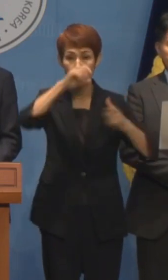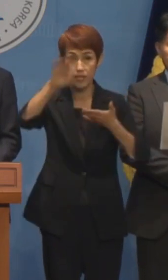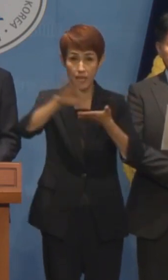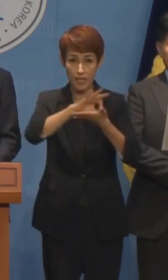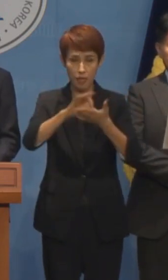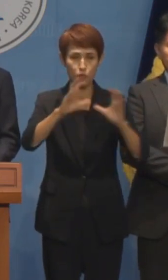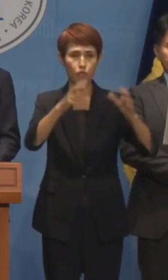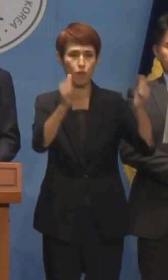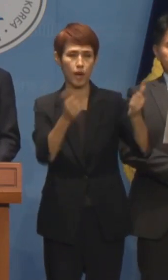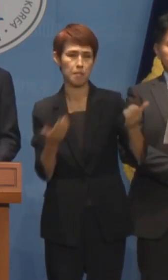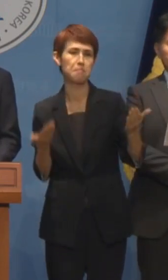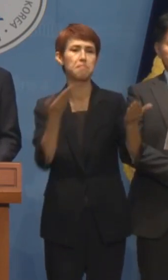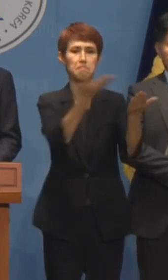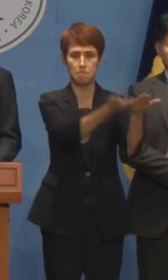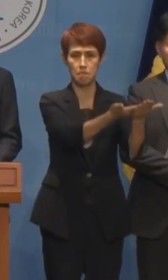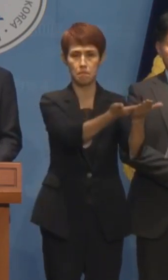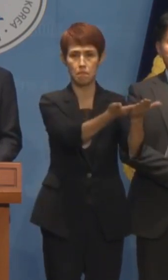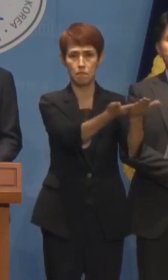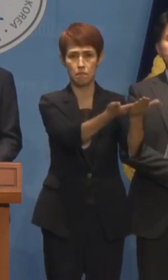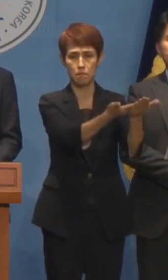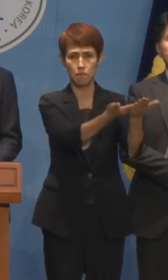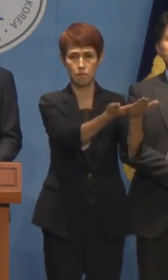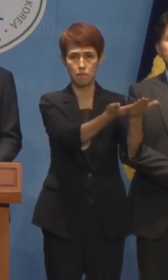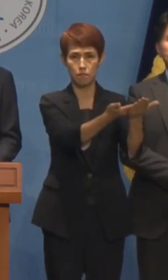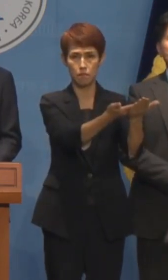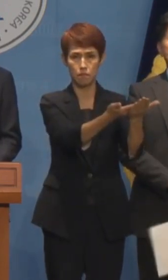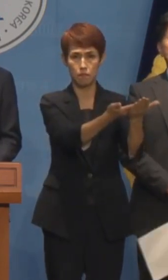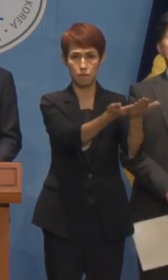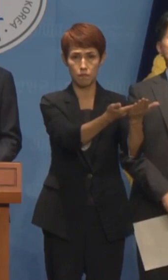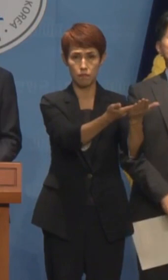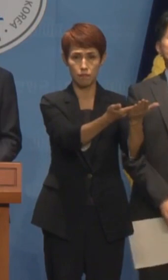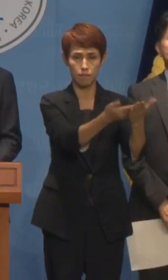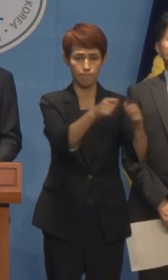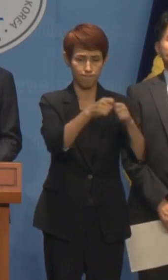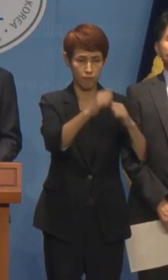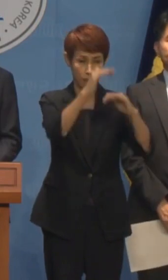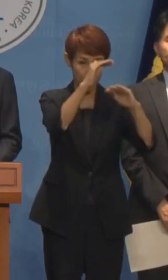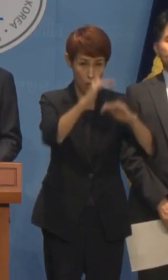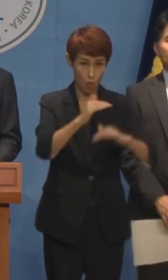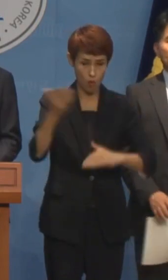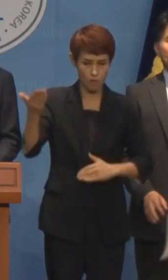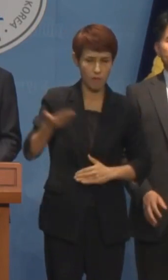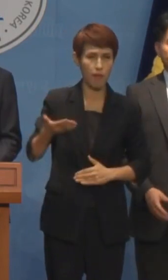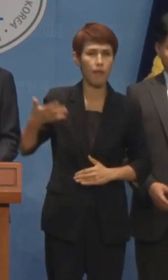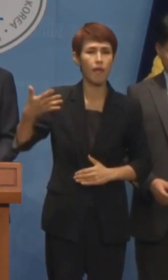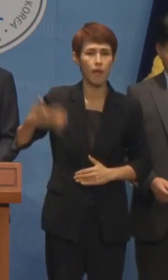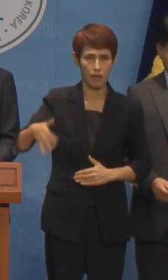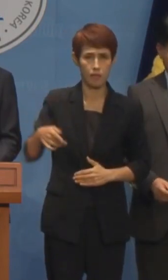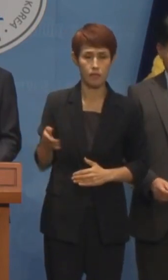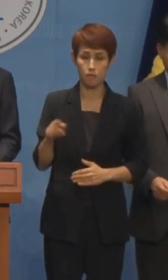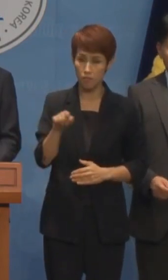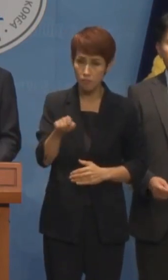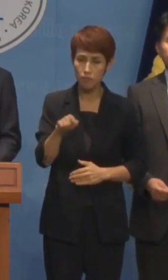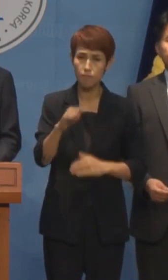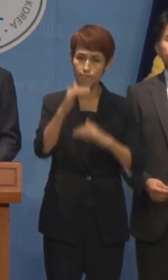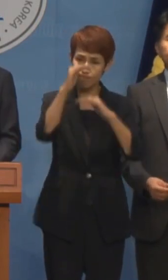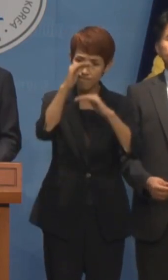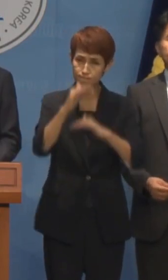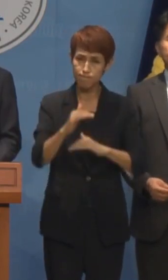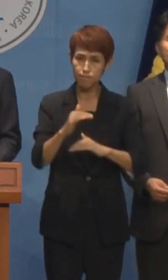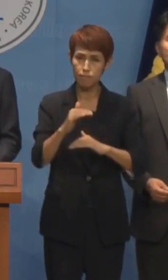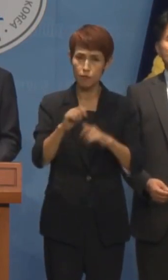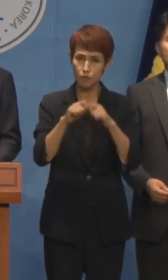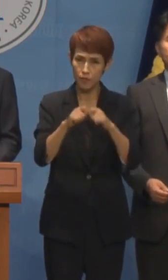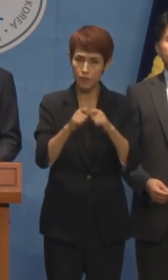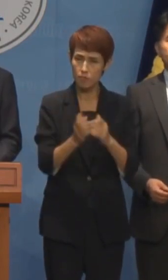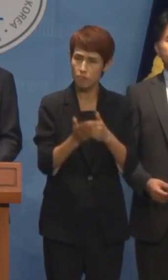국회에 제출하였다. 아직 부처별 예산 세부 내역이 제출되지 않아 예산안에 대한 입장을